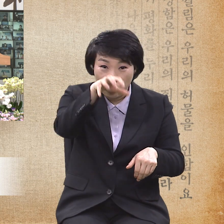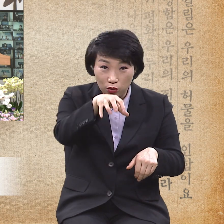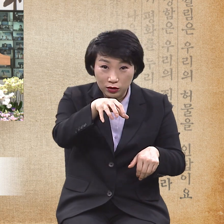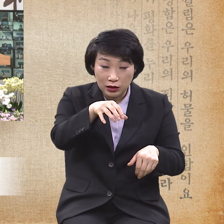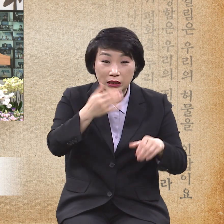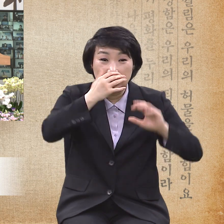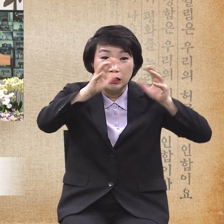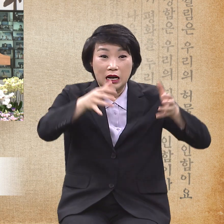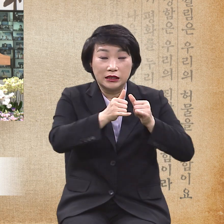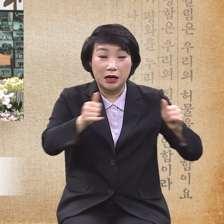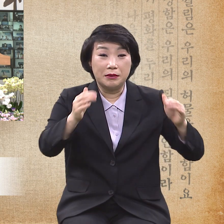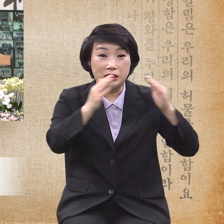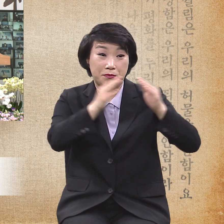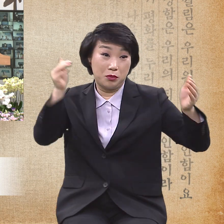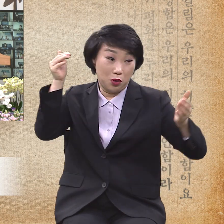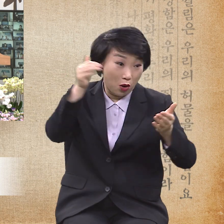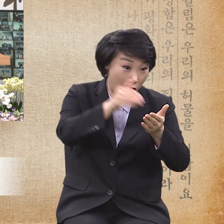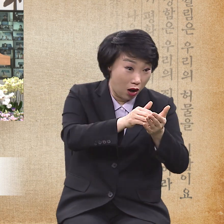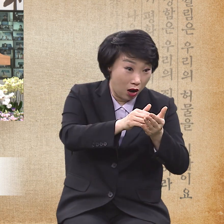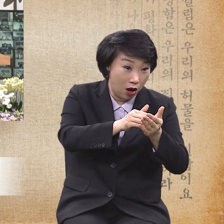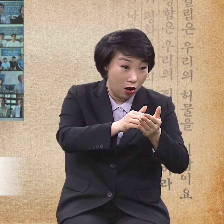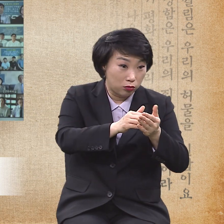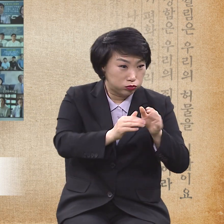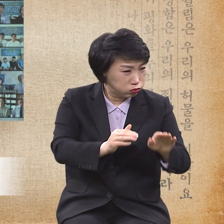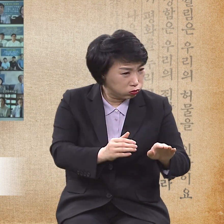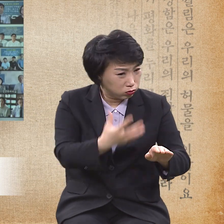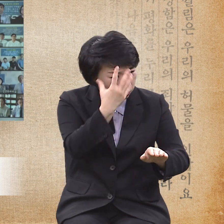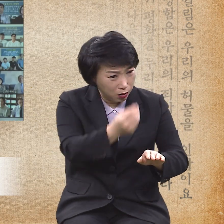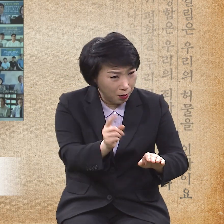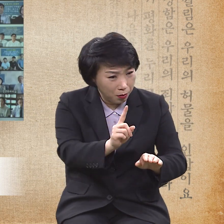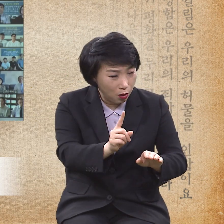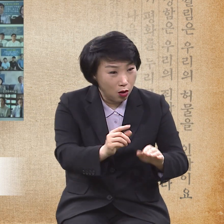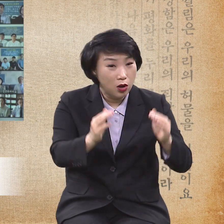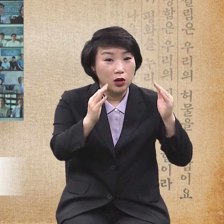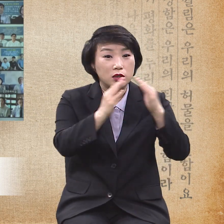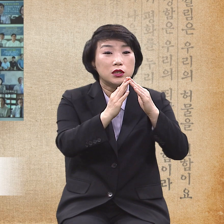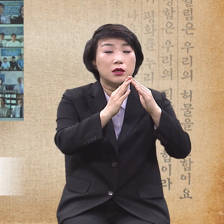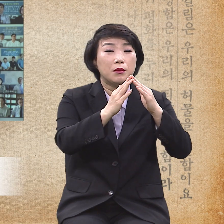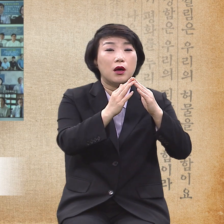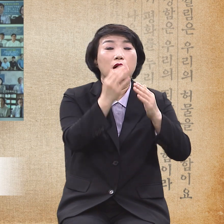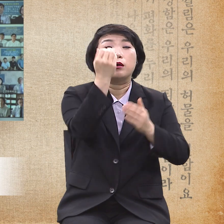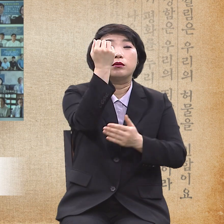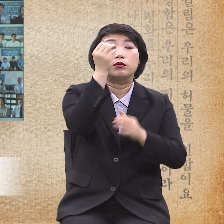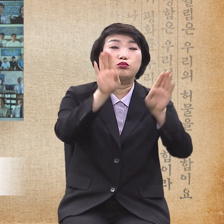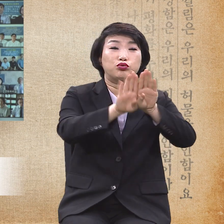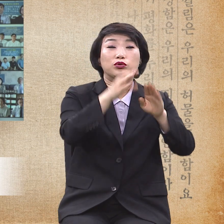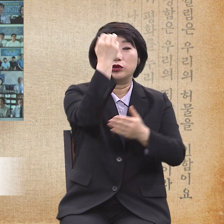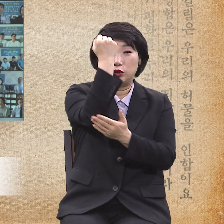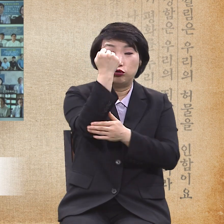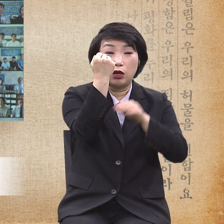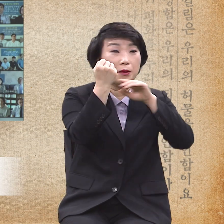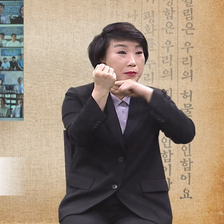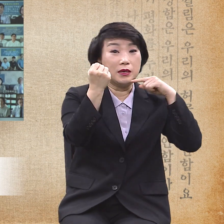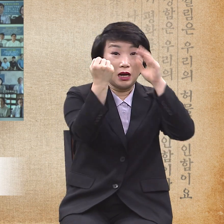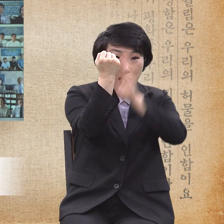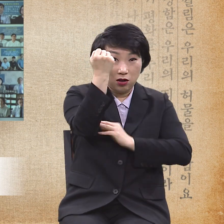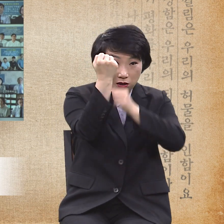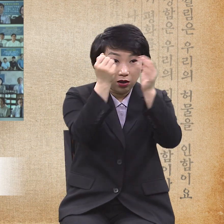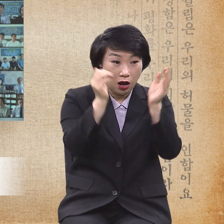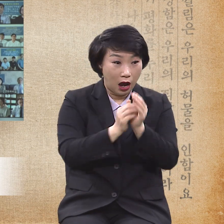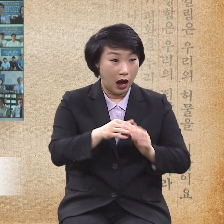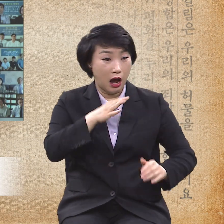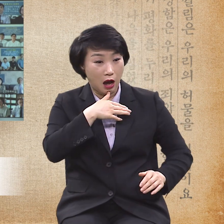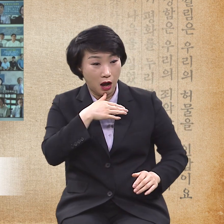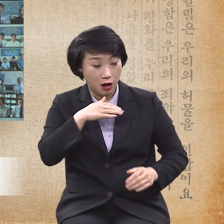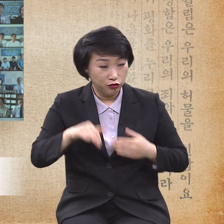백성들의 집을 도착했을 때 이미 문설주에 피가 묻었으니 우리가